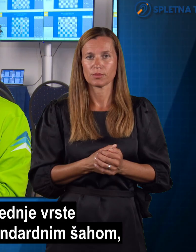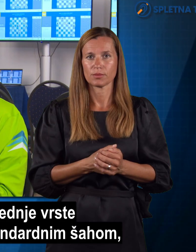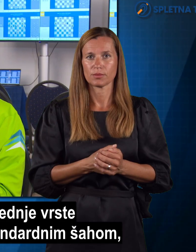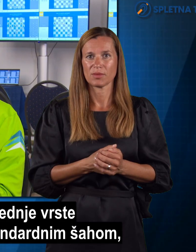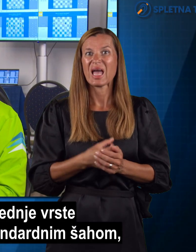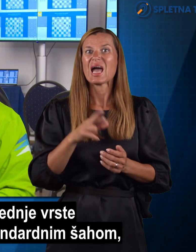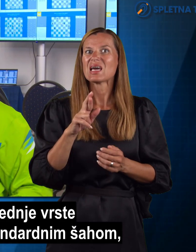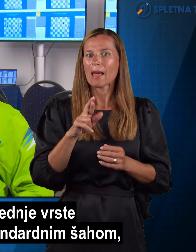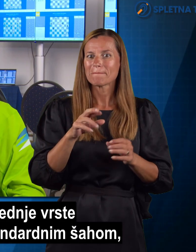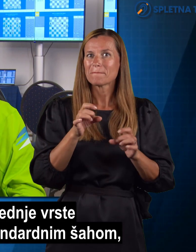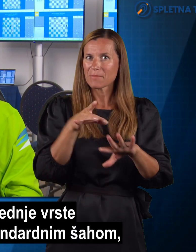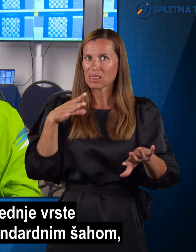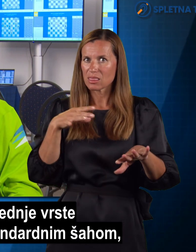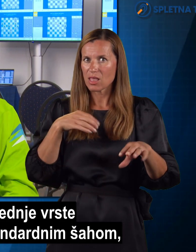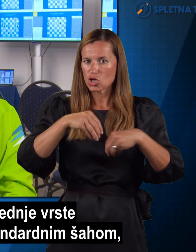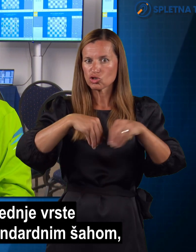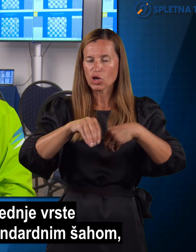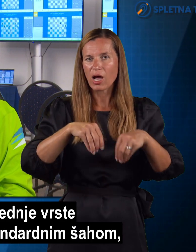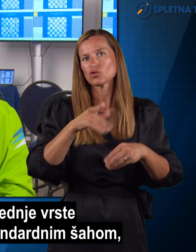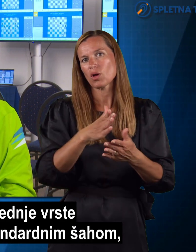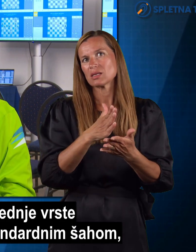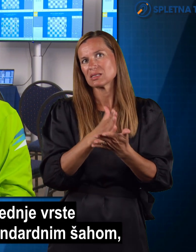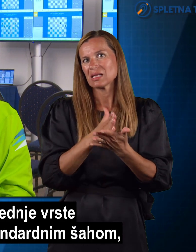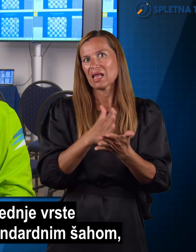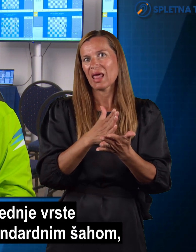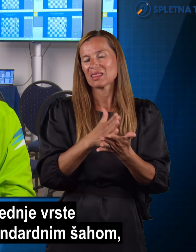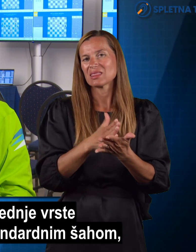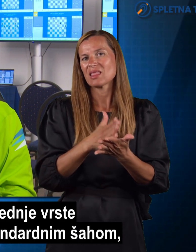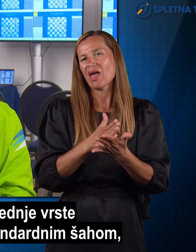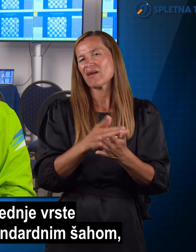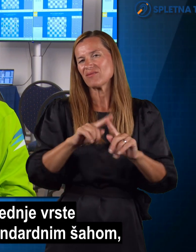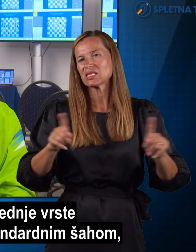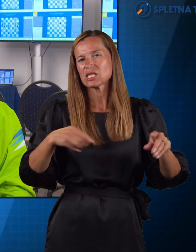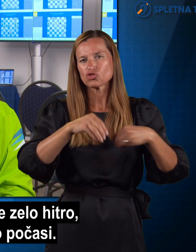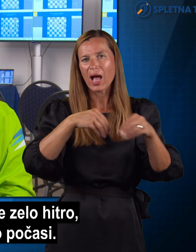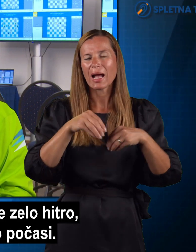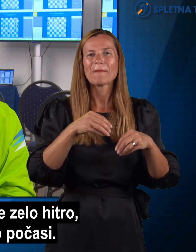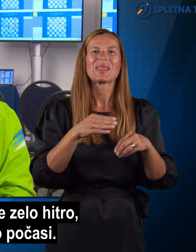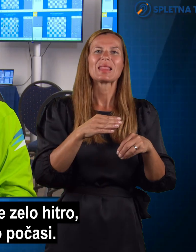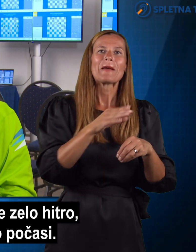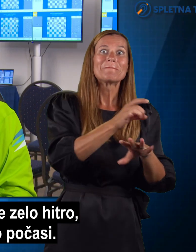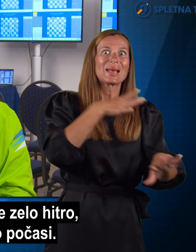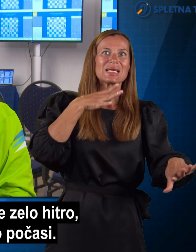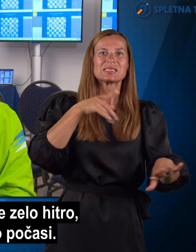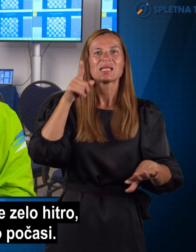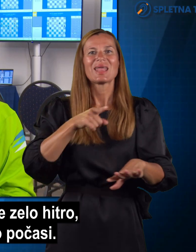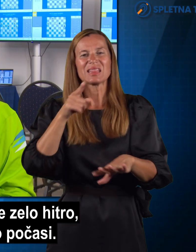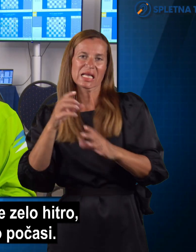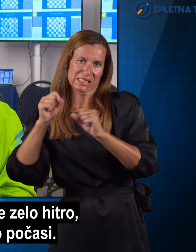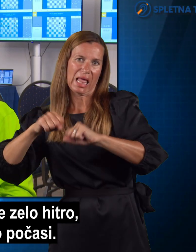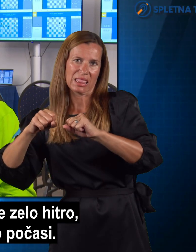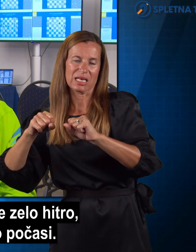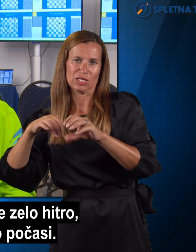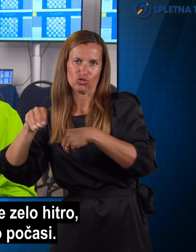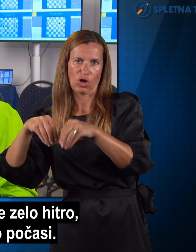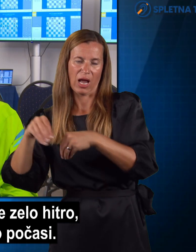Rapidni šah je v bistvu srednja vrsta šaha med blicom in standardnim šahom, kjer se šah igra v